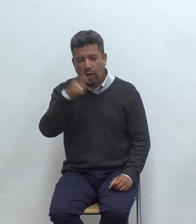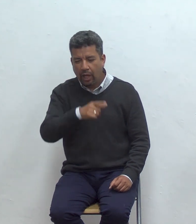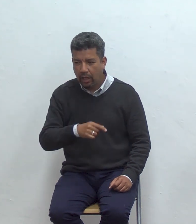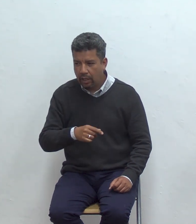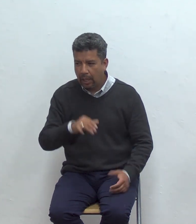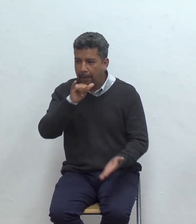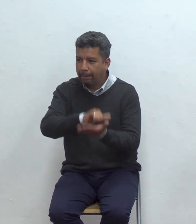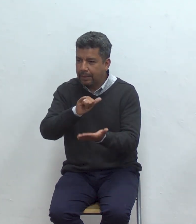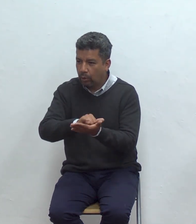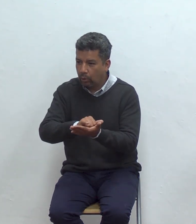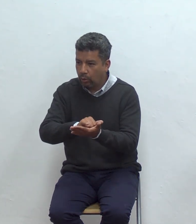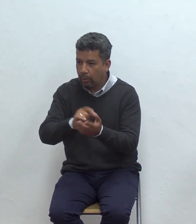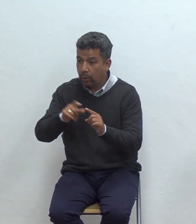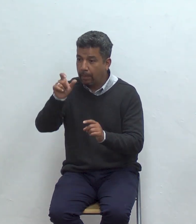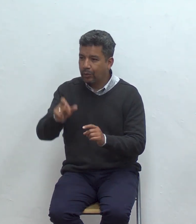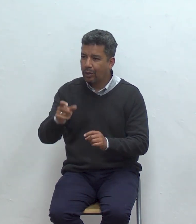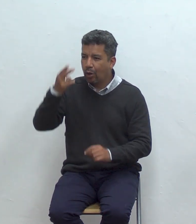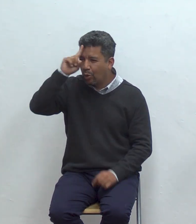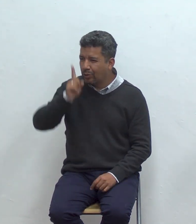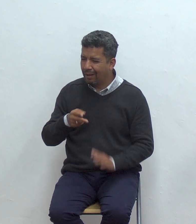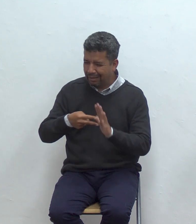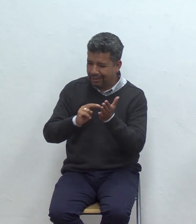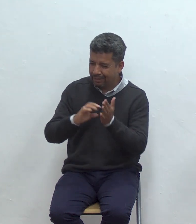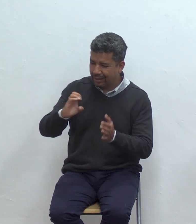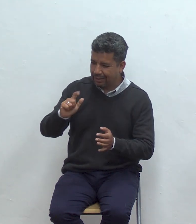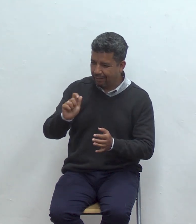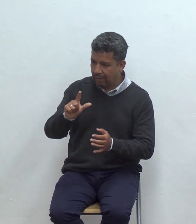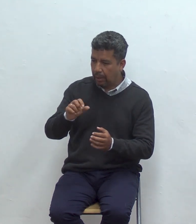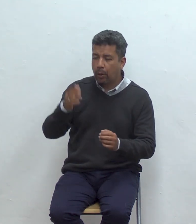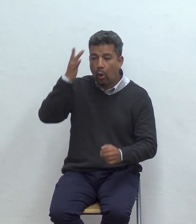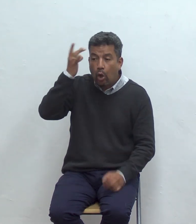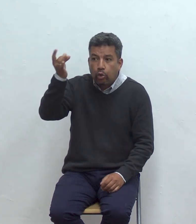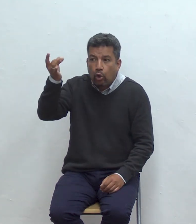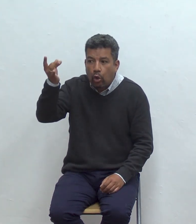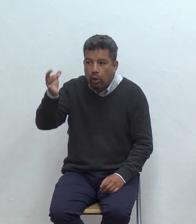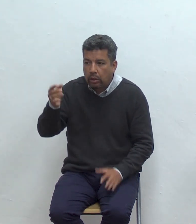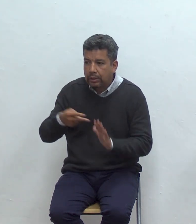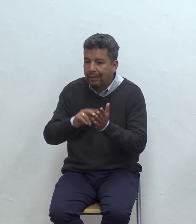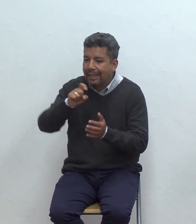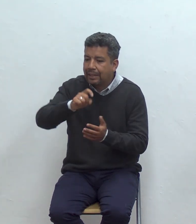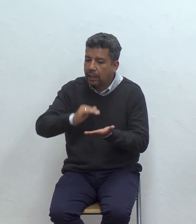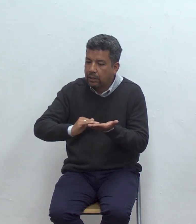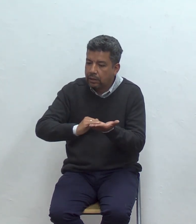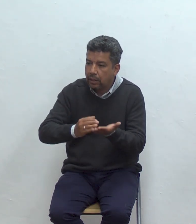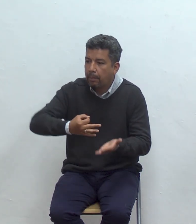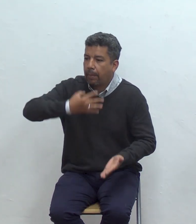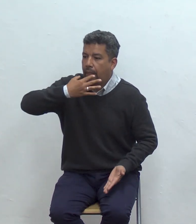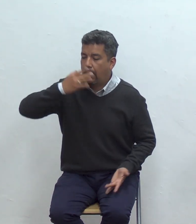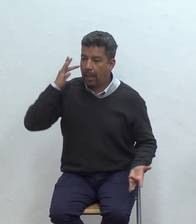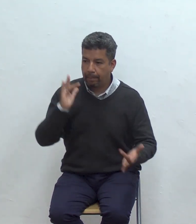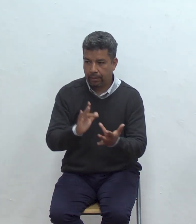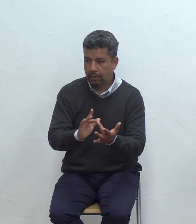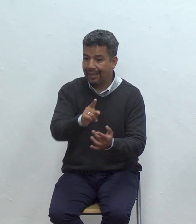Es lo mismo. Lo que pasa es que la persona no sabe qué es cefalea, pero igual le duele la cabeza, igual sabe que necesita una medicina,